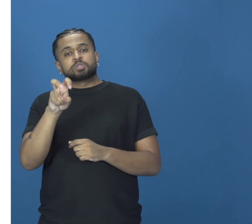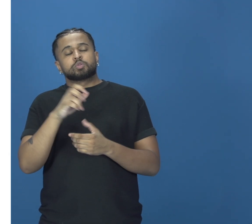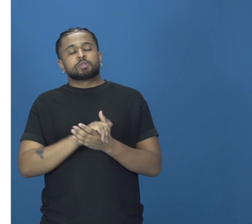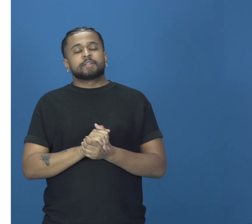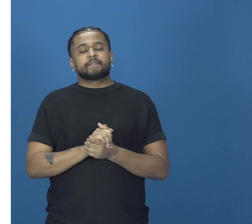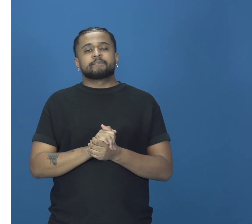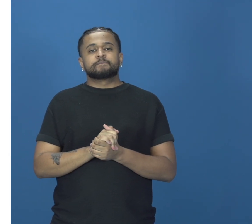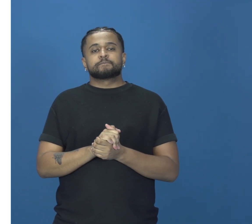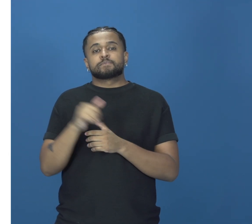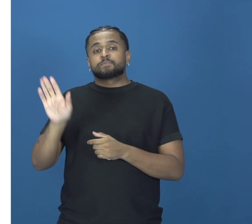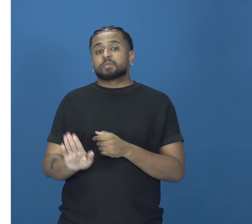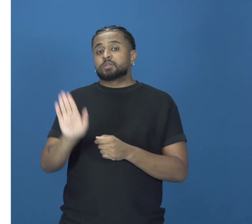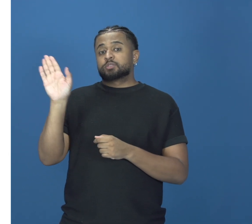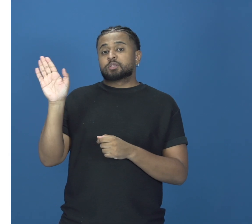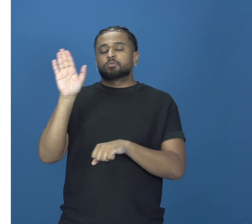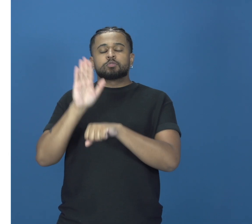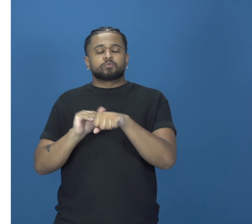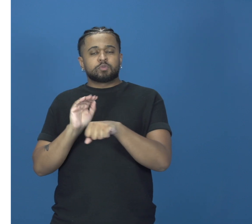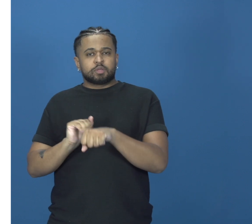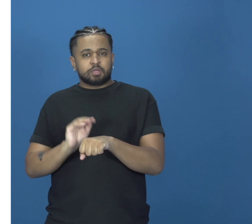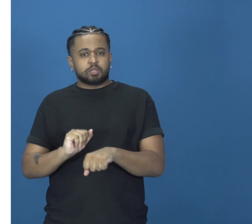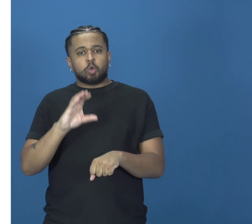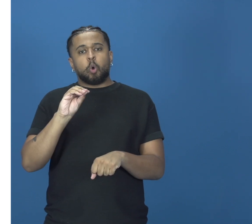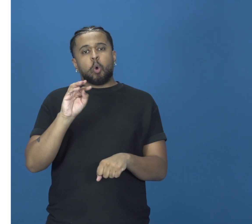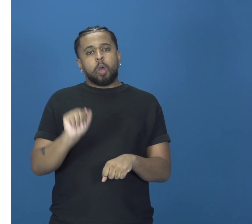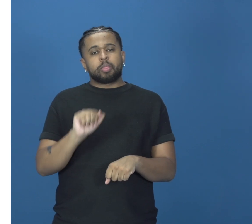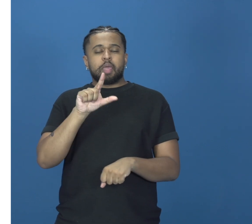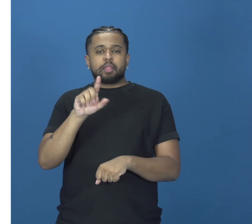8.3.2.5. Os candidatos convocados na cota